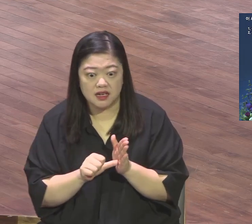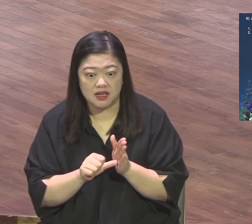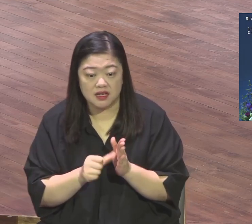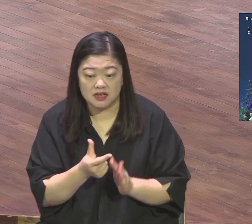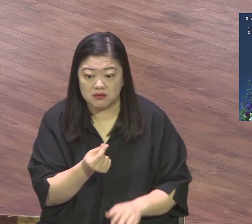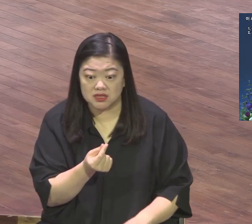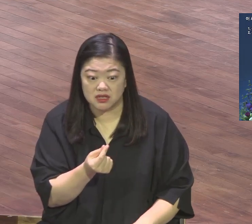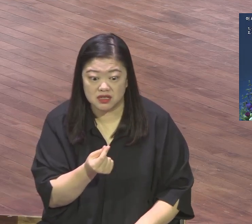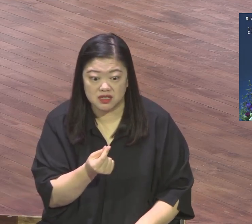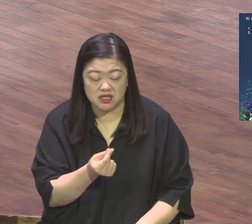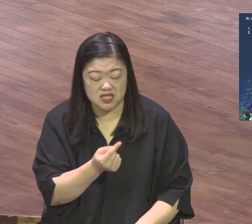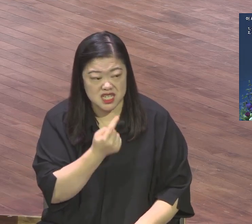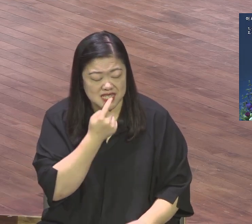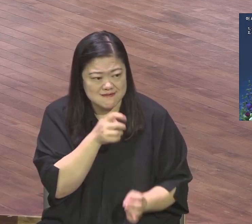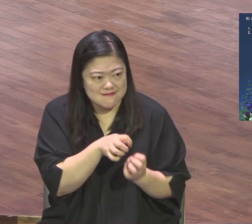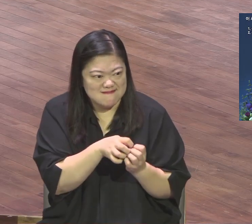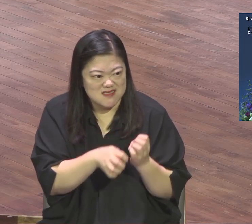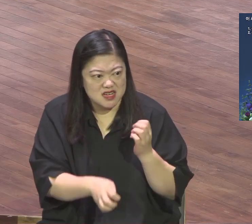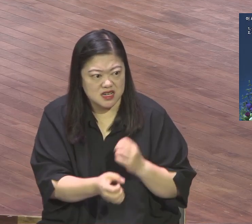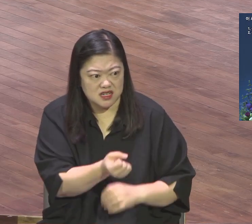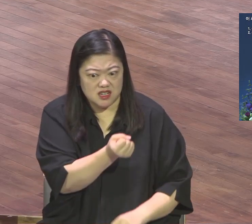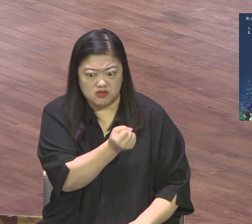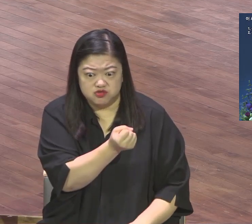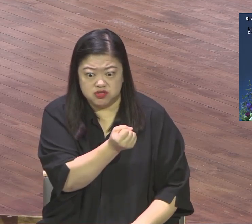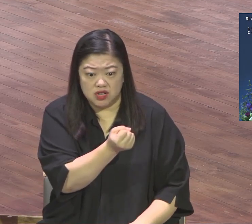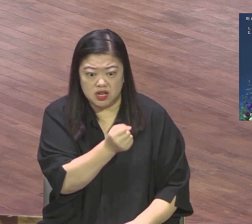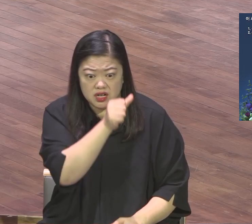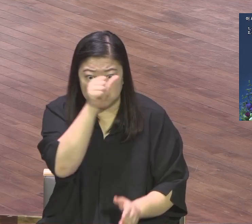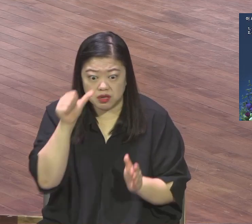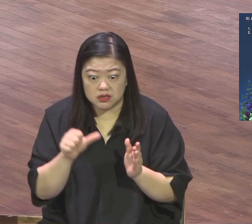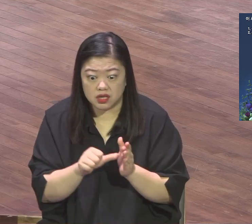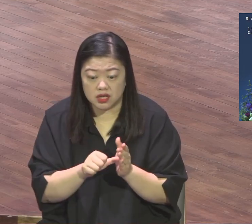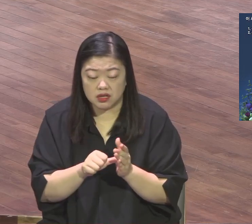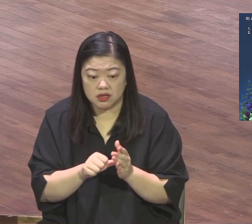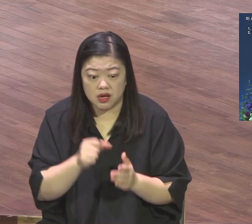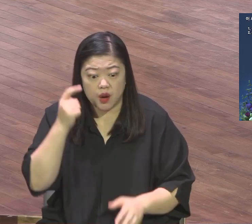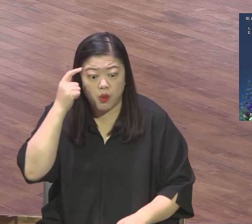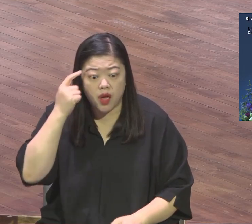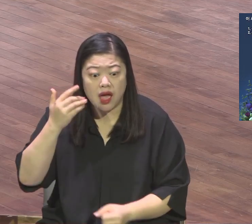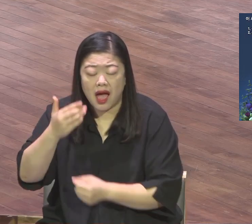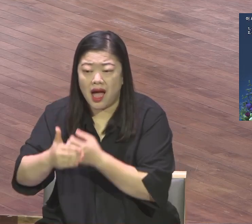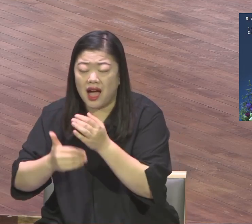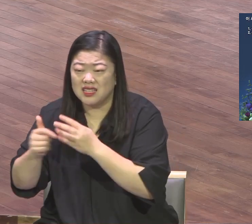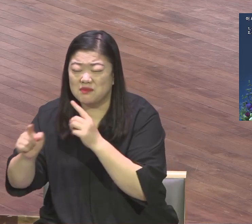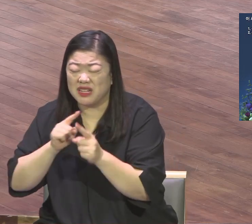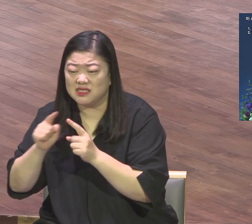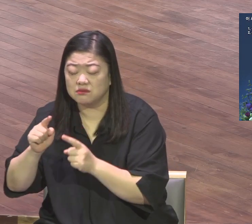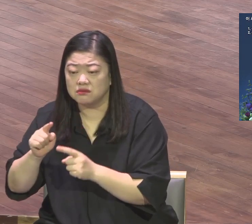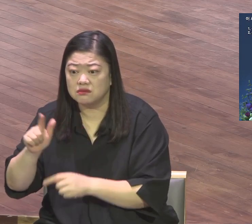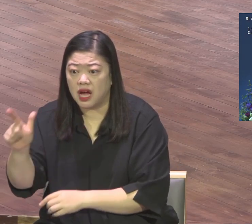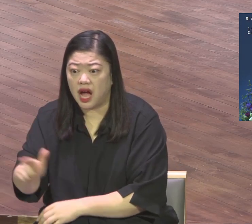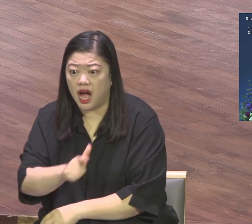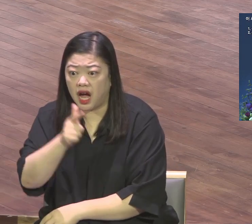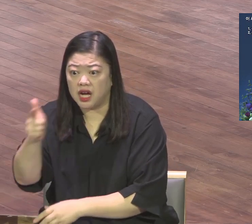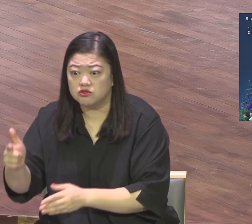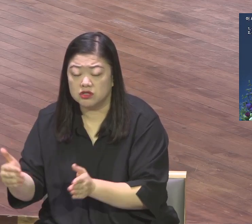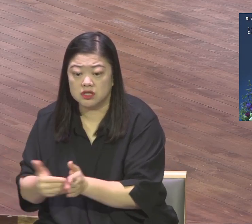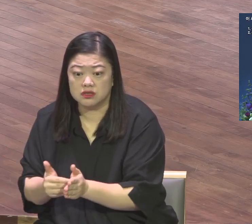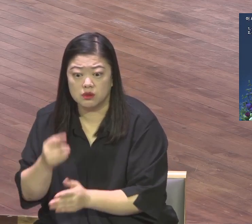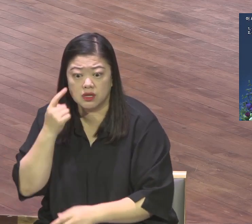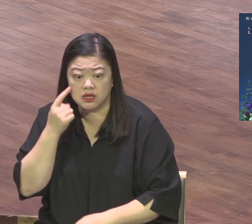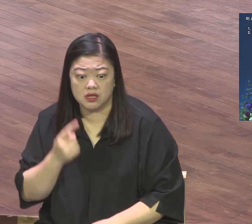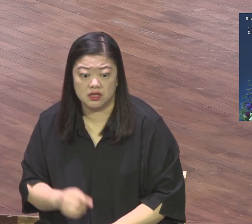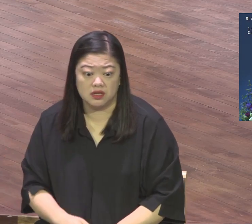복음은요 모방되지 않습니다. 모방이 안 됩니다. 이 신앙생활은요 가짜 꽃을 가지고